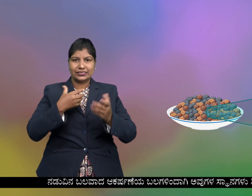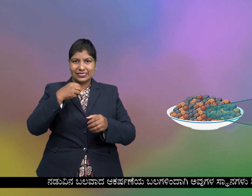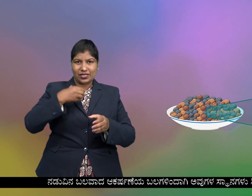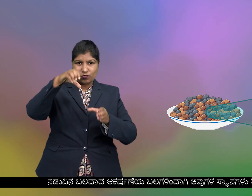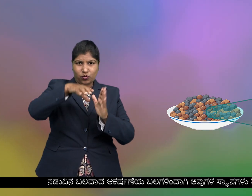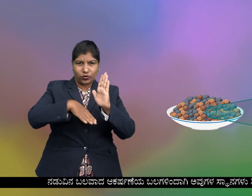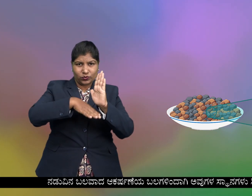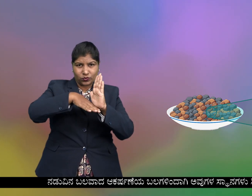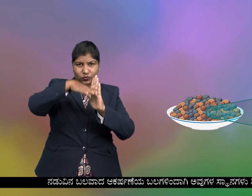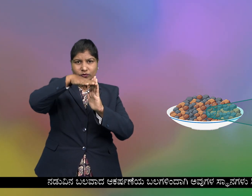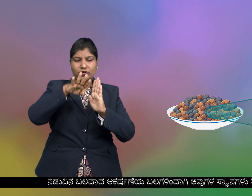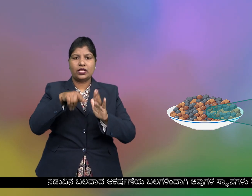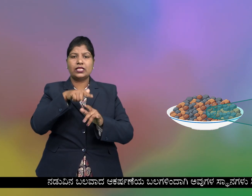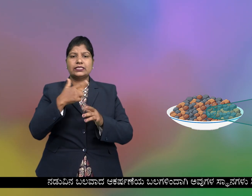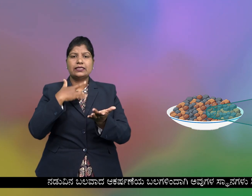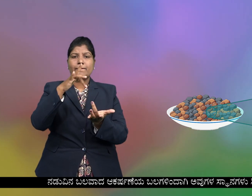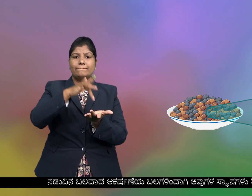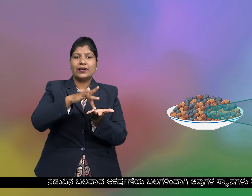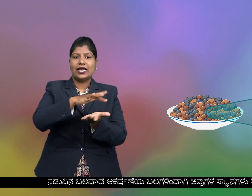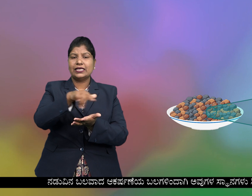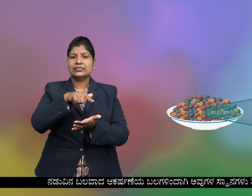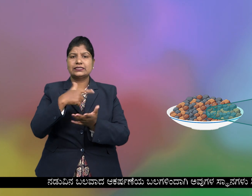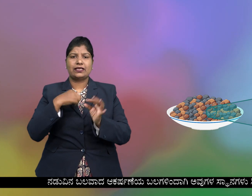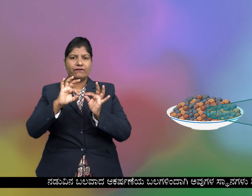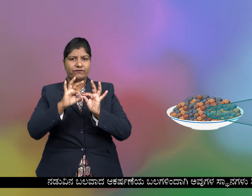ಆಕರ್ಷಣೆಯ ಬಲಗಳಿಂದಾಗಿ ಅವುಗಳ ಸ್ಥಾನ ಸ್ಥಿರವಾಗಿರುತ್ತೆ.